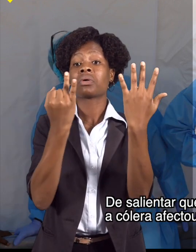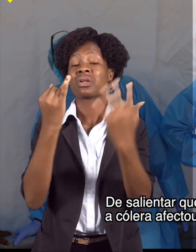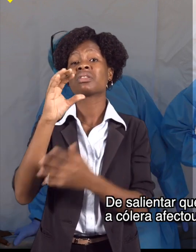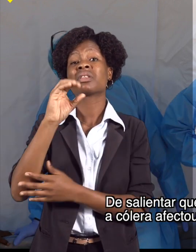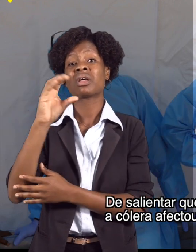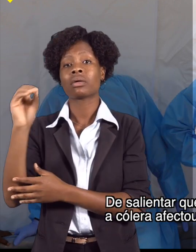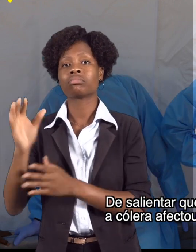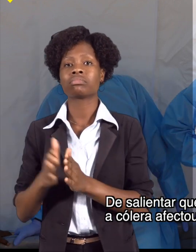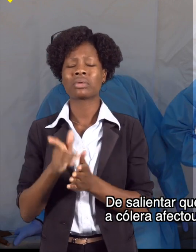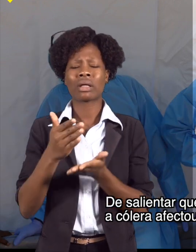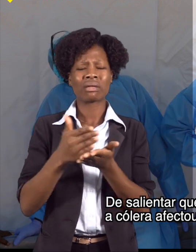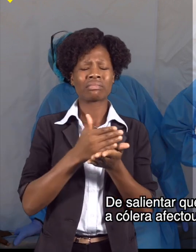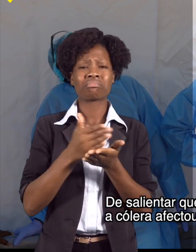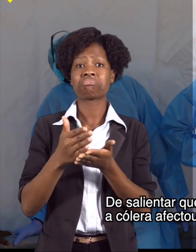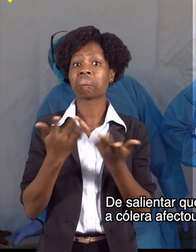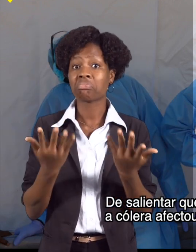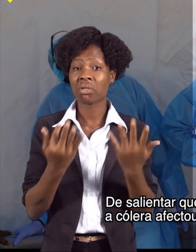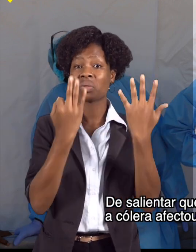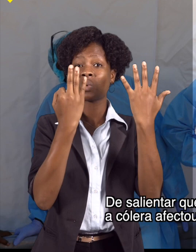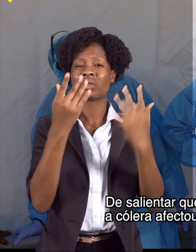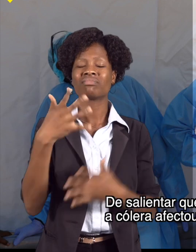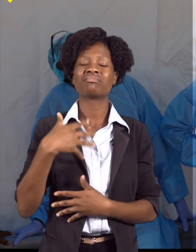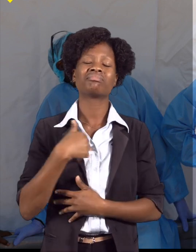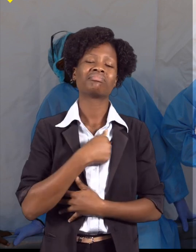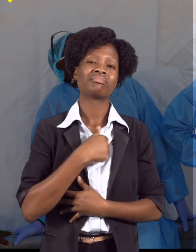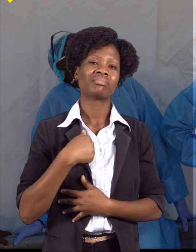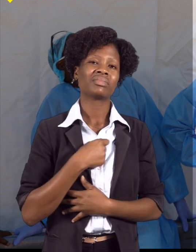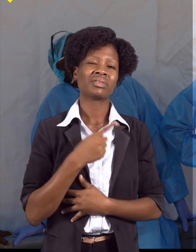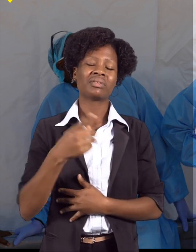.700 pessoas e matou 8.